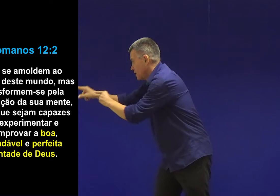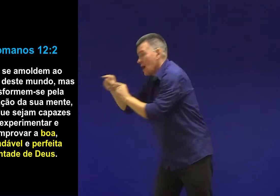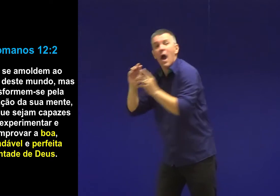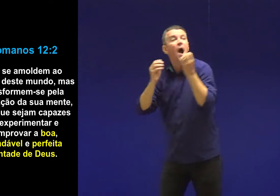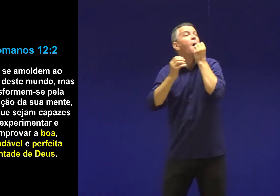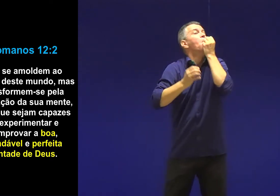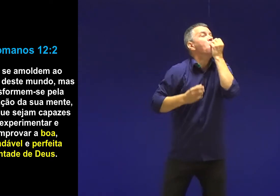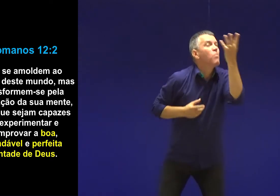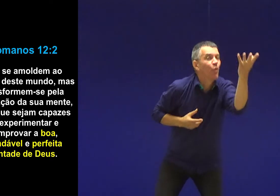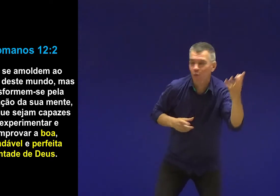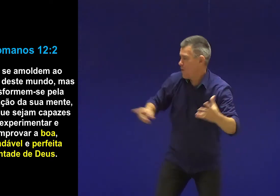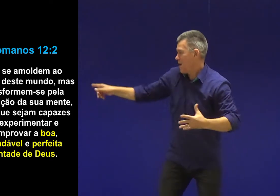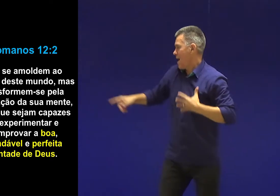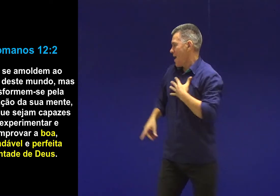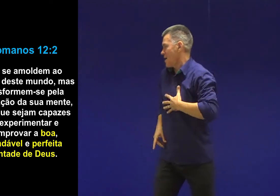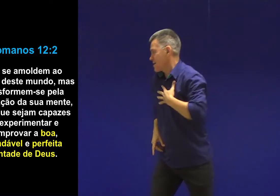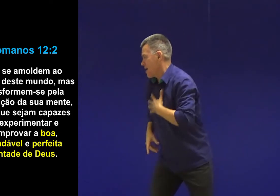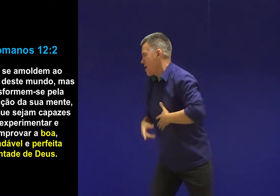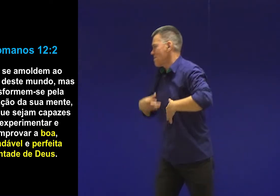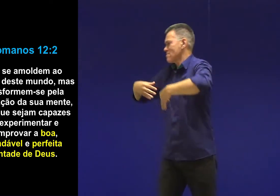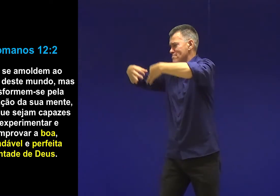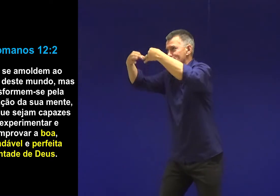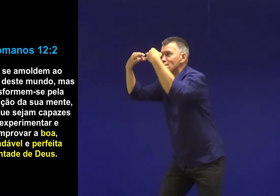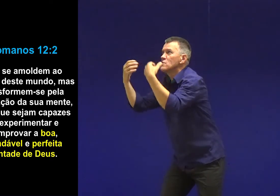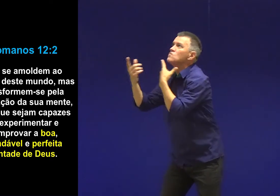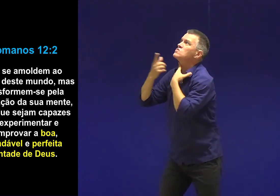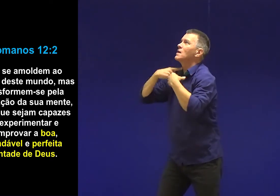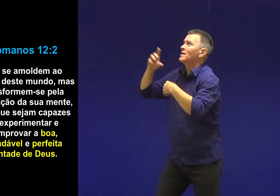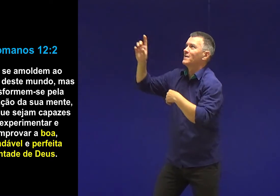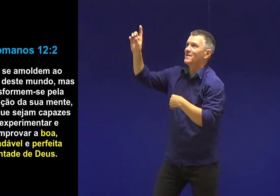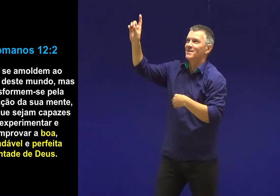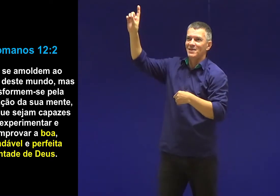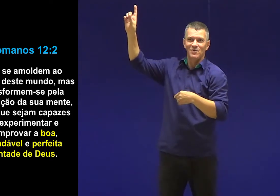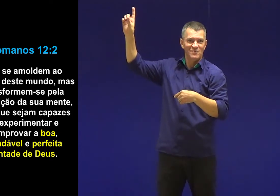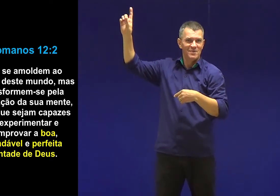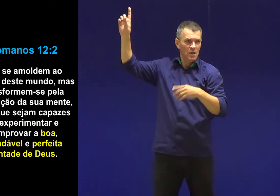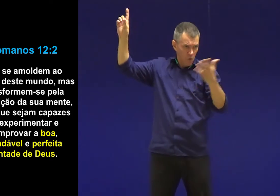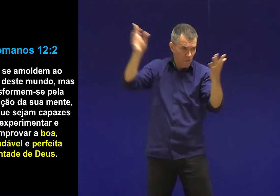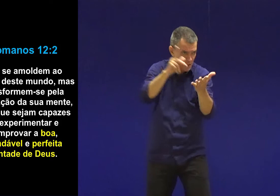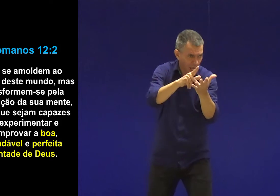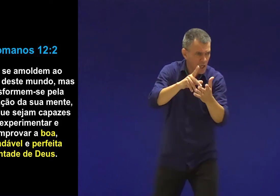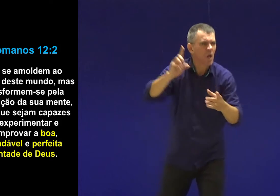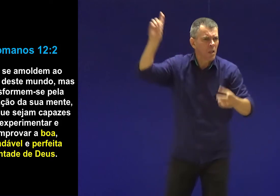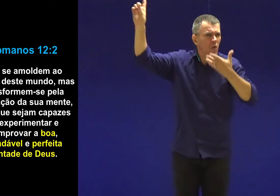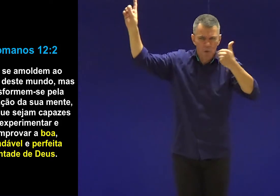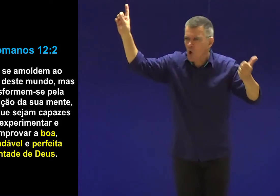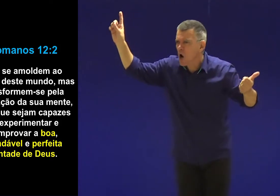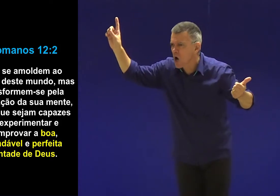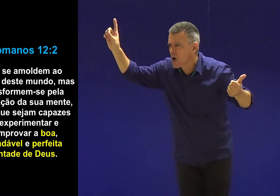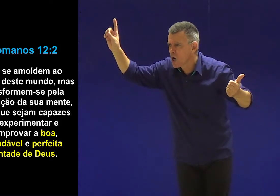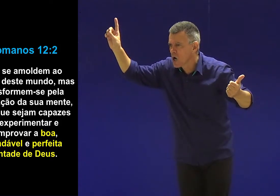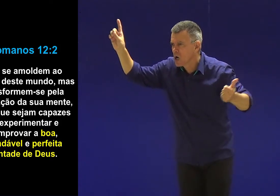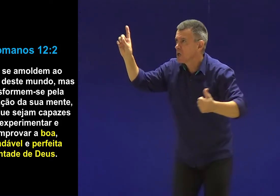possamos buscar conhecimento, coisas boas, experiências agradáveis com Deus. Não é? Deus é o melhor, não